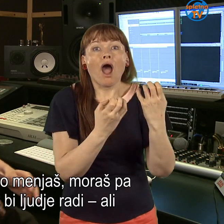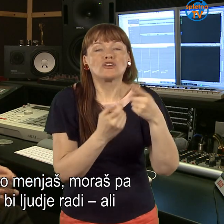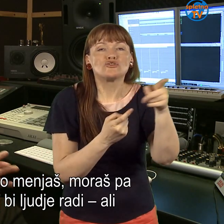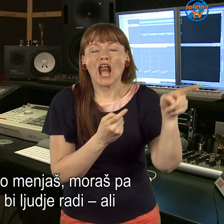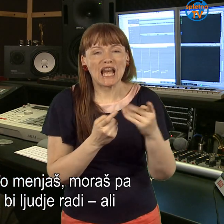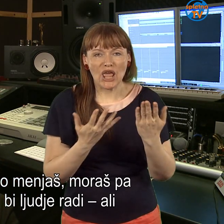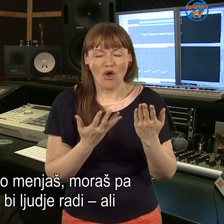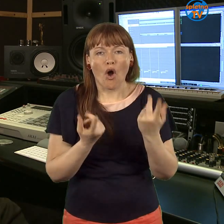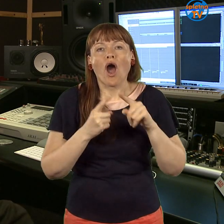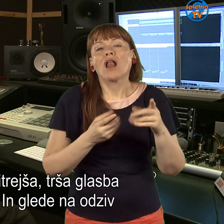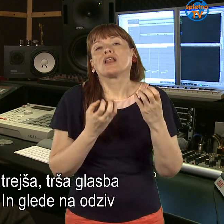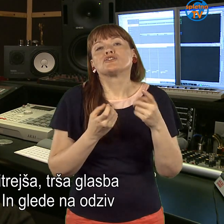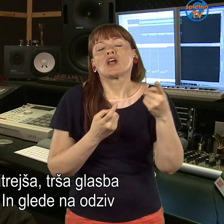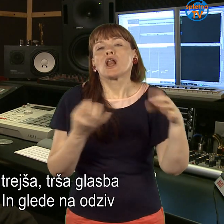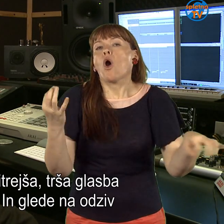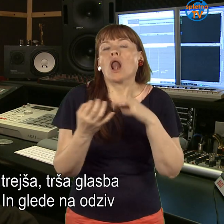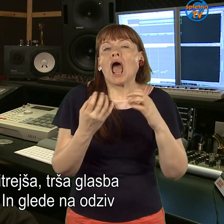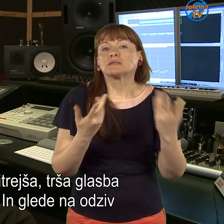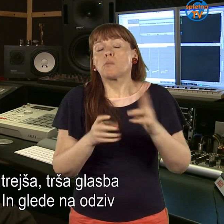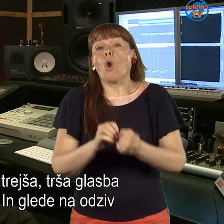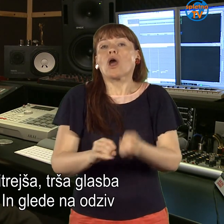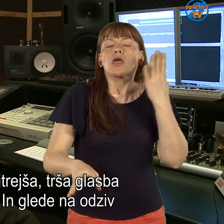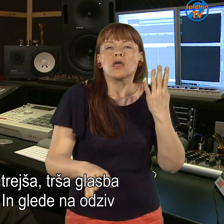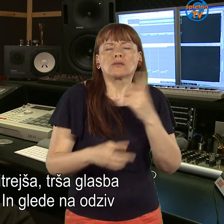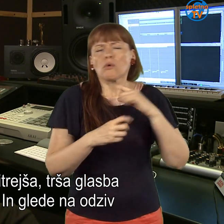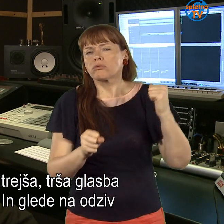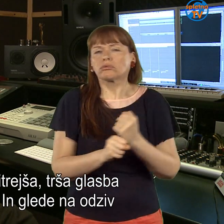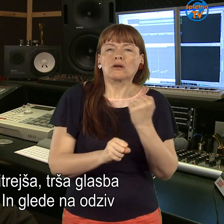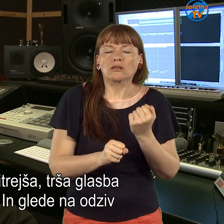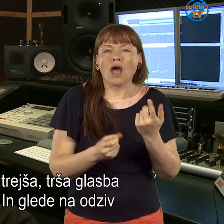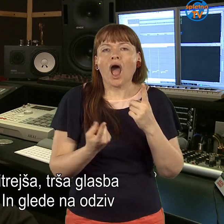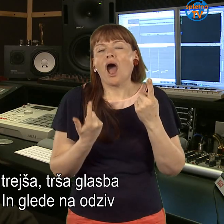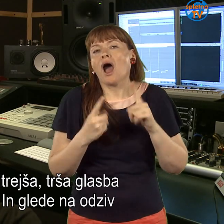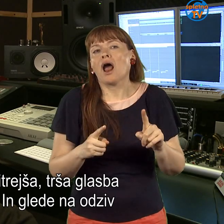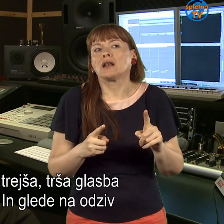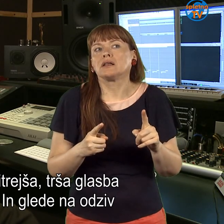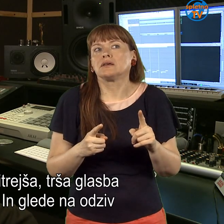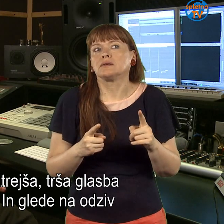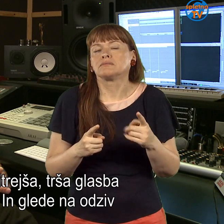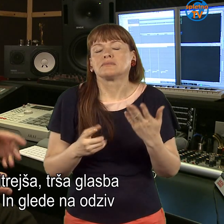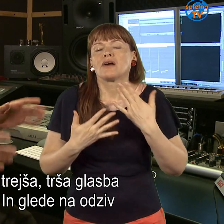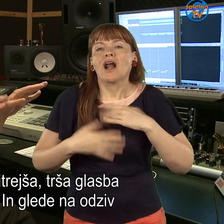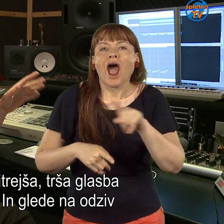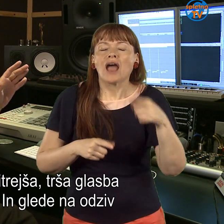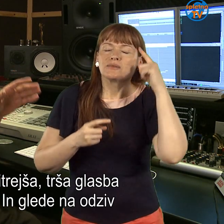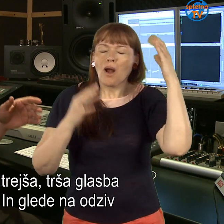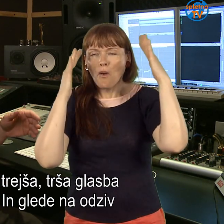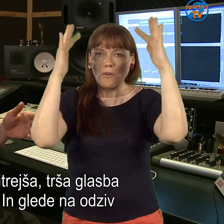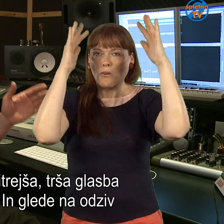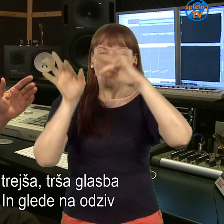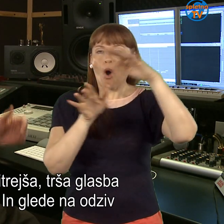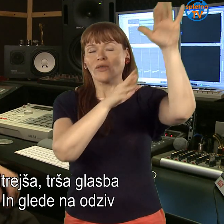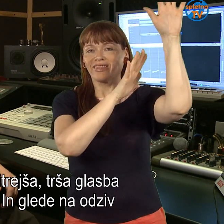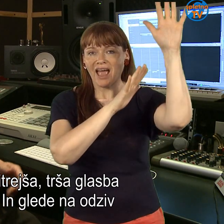a bi mogoče radi, da je glasba hitrejša, trša, ali da mogoče bi rajš, da jih majčkeno odnese, ne,